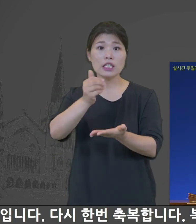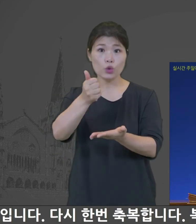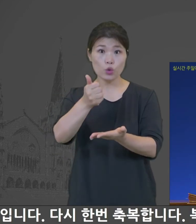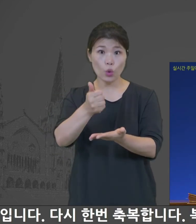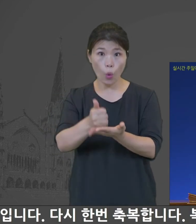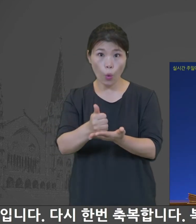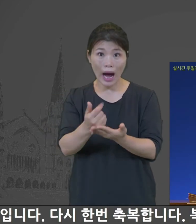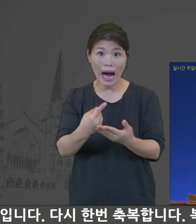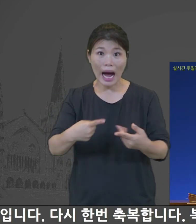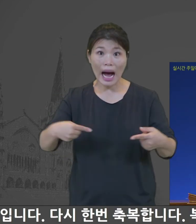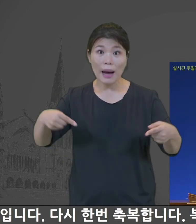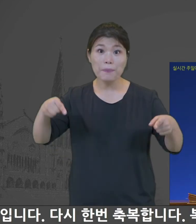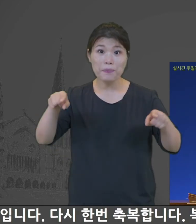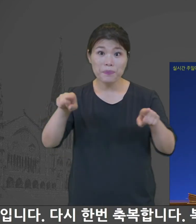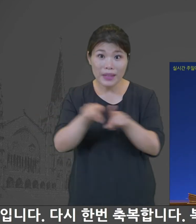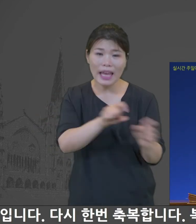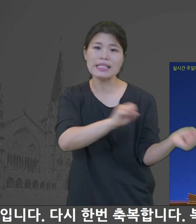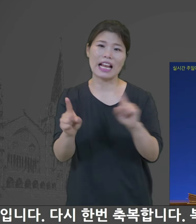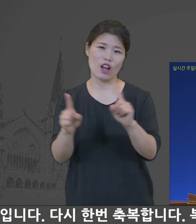함께 살리셨다.